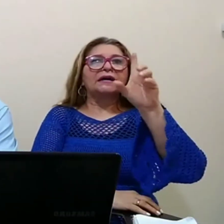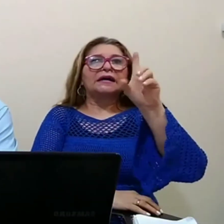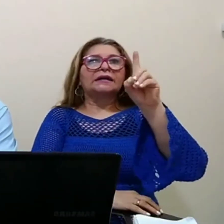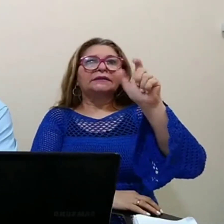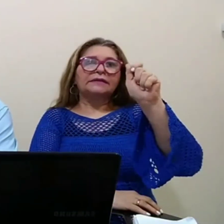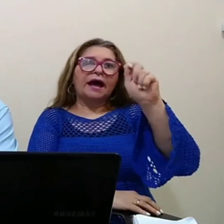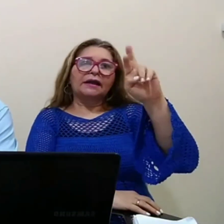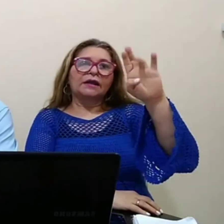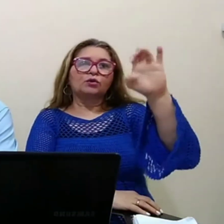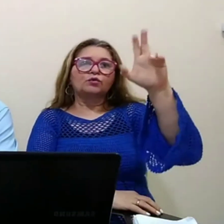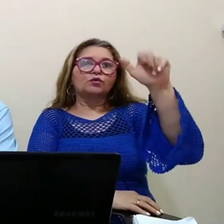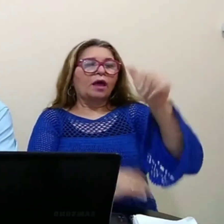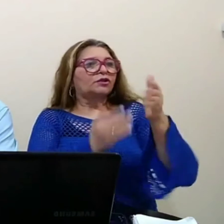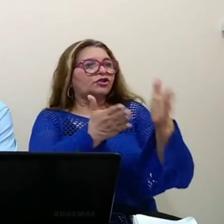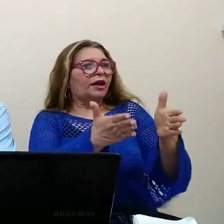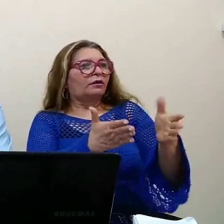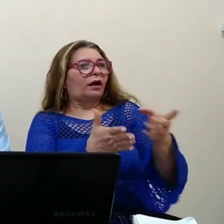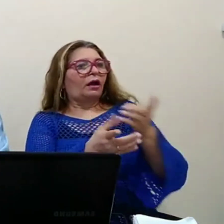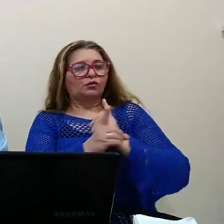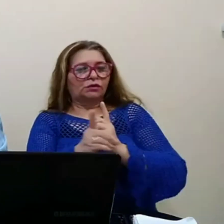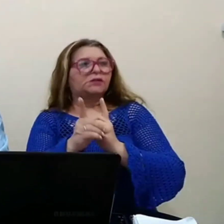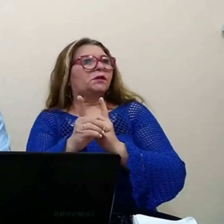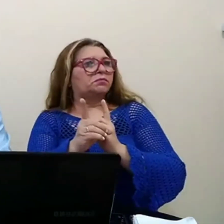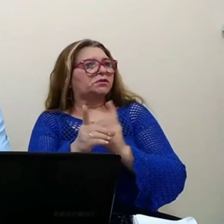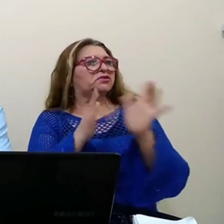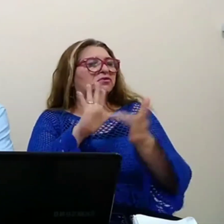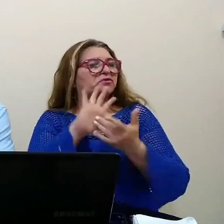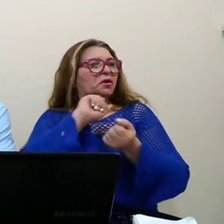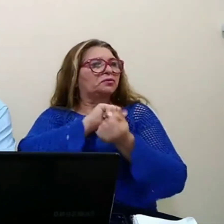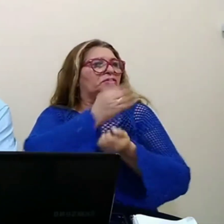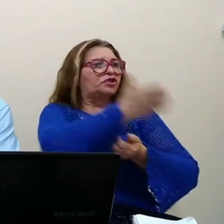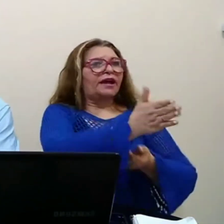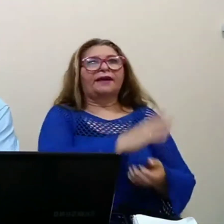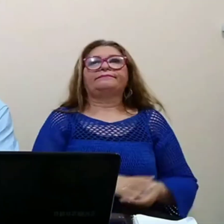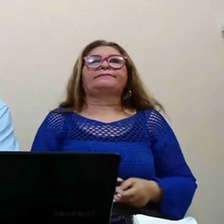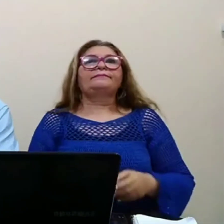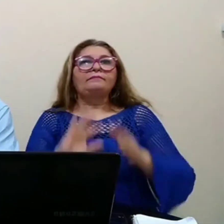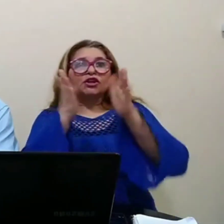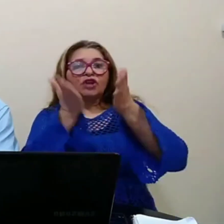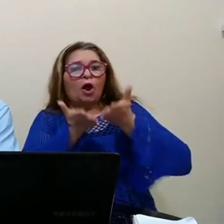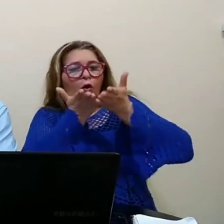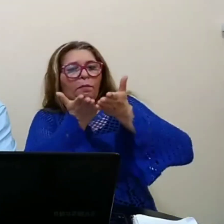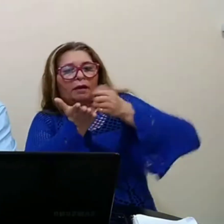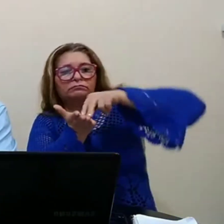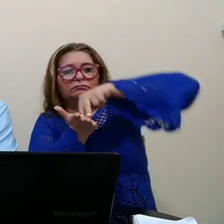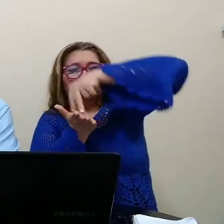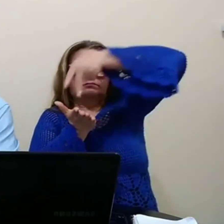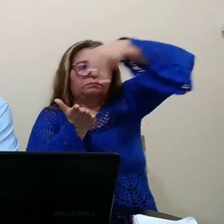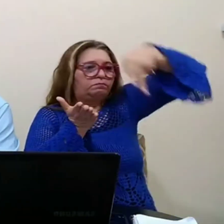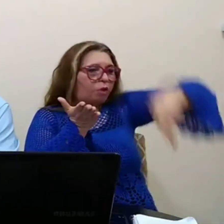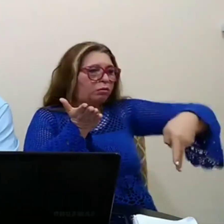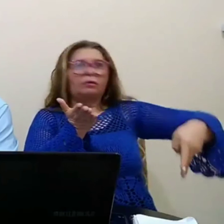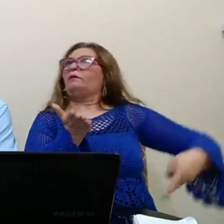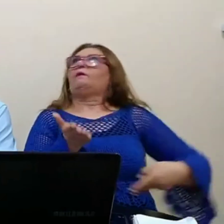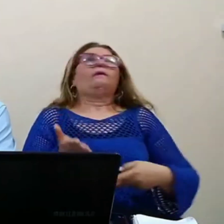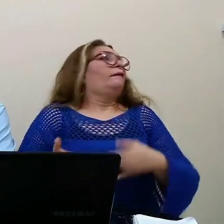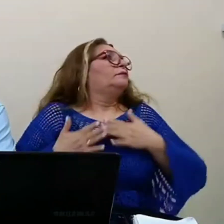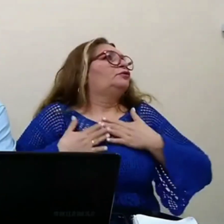bem difícil como essa, aí diz que ao desembarcar, eles nem tiveram tempo de dar